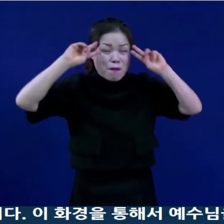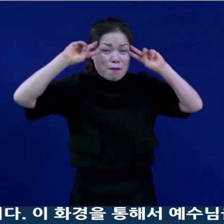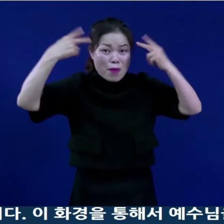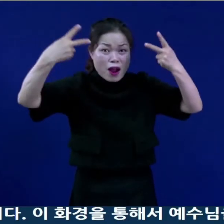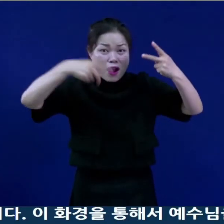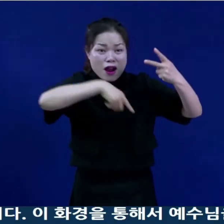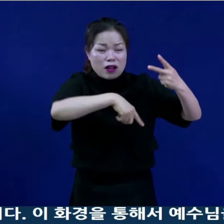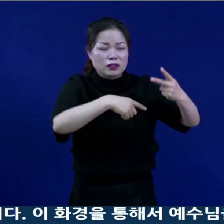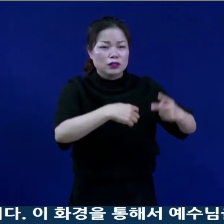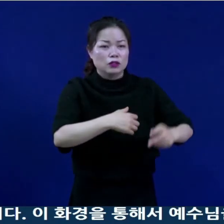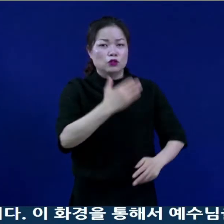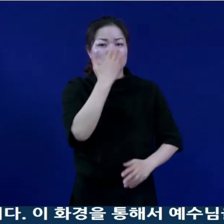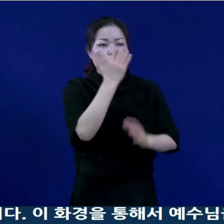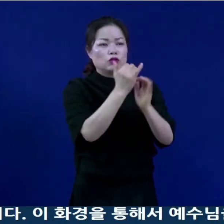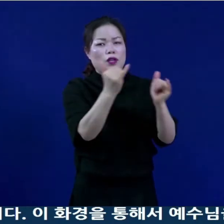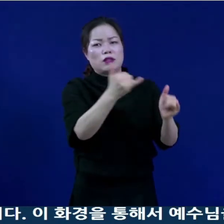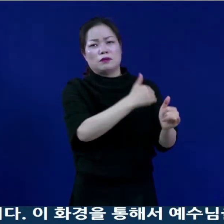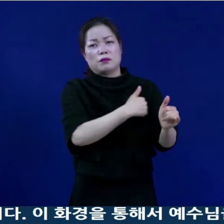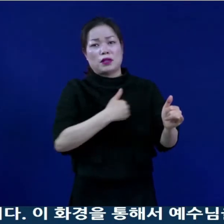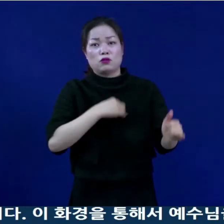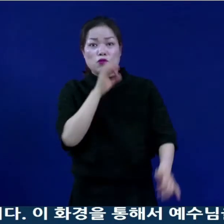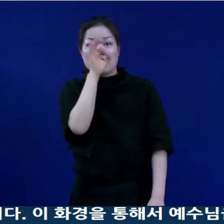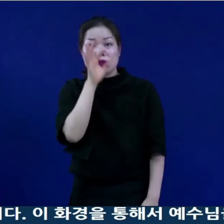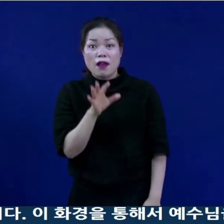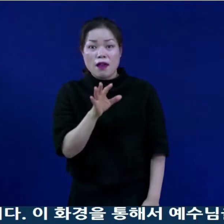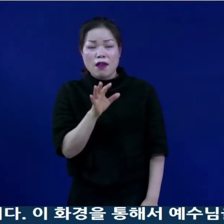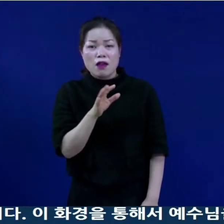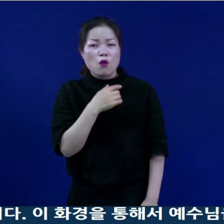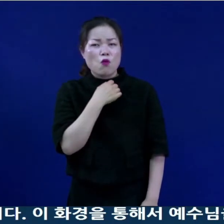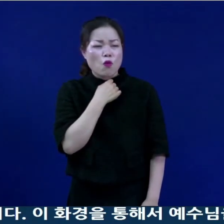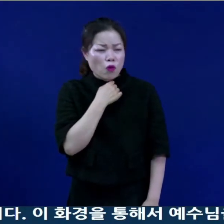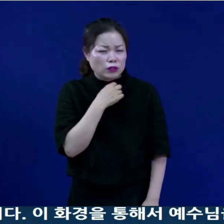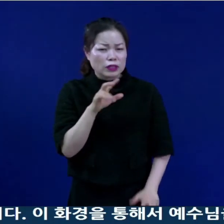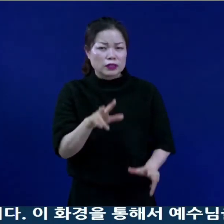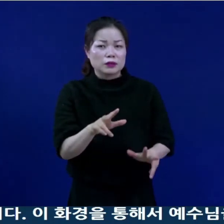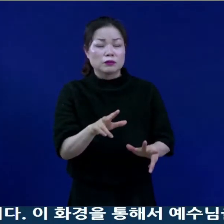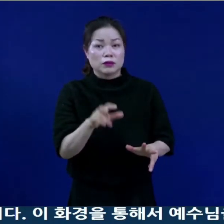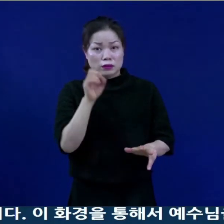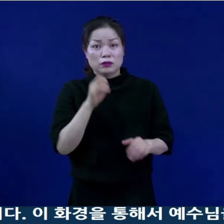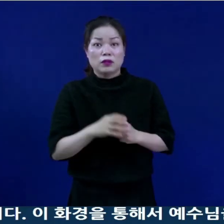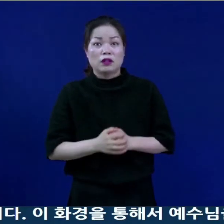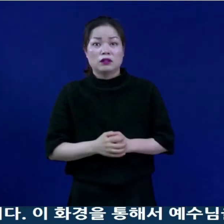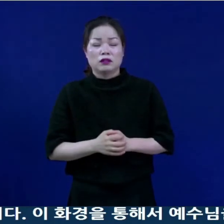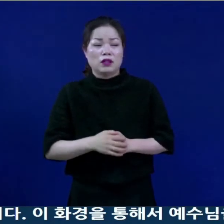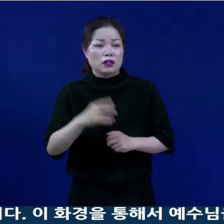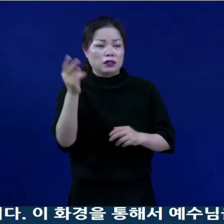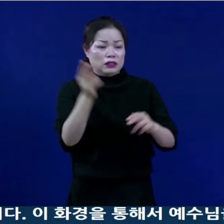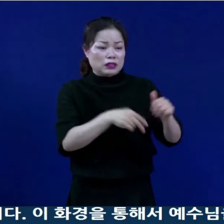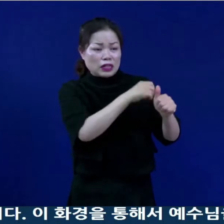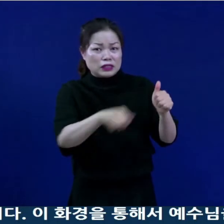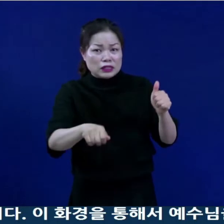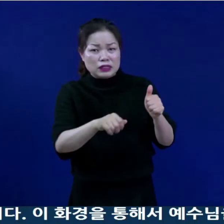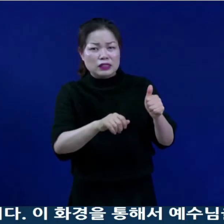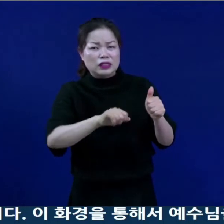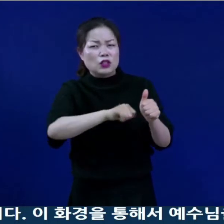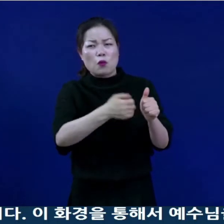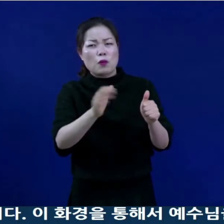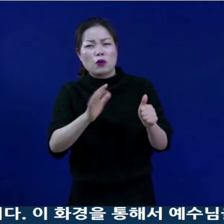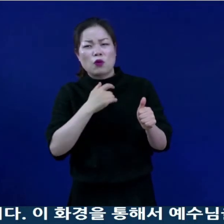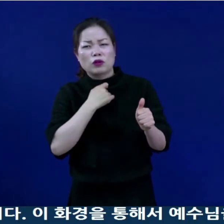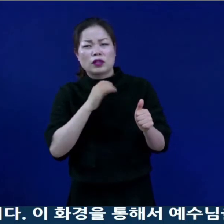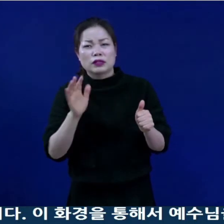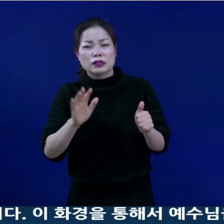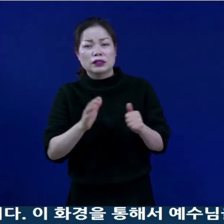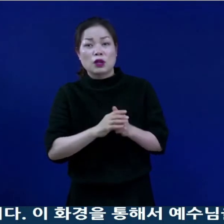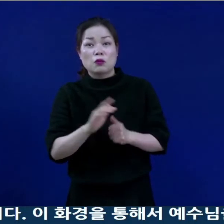유대인들을 만족시킬 수 없던 것이죠. 왜요? 그들이 요구한 것은 지금 단지 그냥 채찍질 정도의 형벌이 아닙니다. 그들이 요구하고 있는